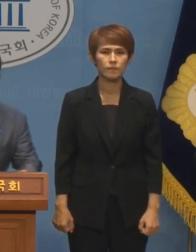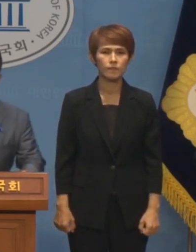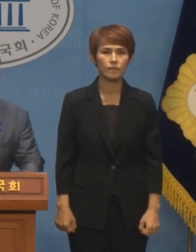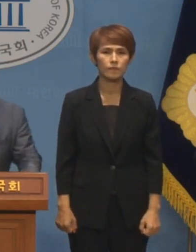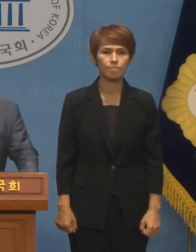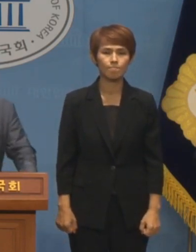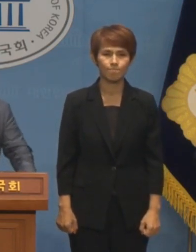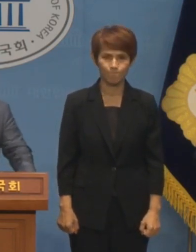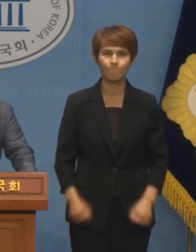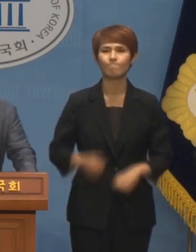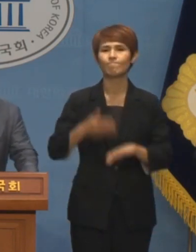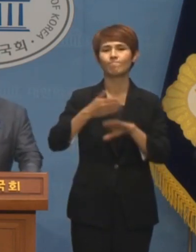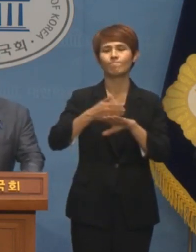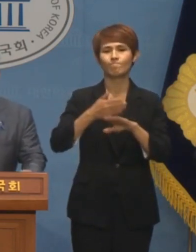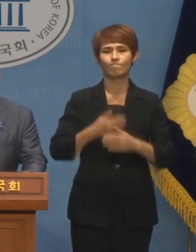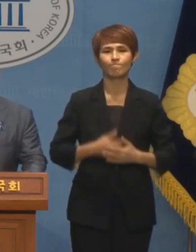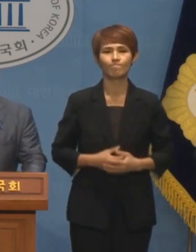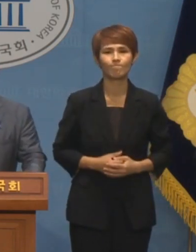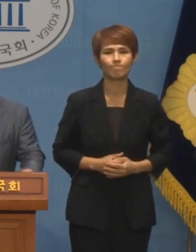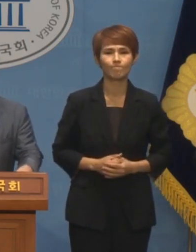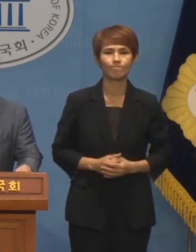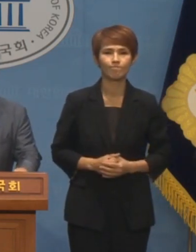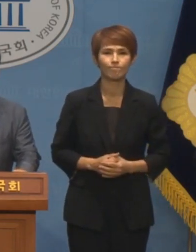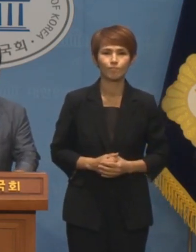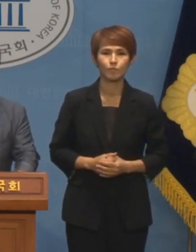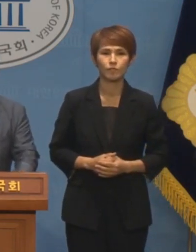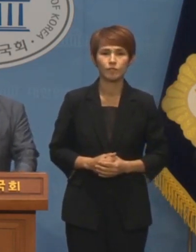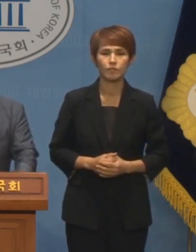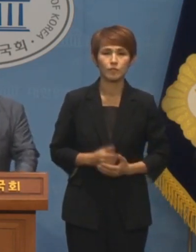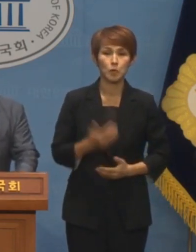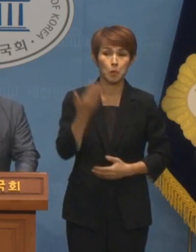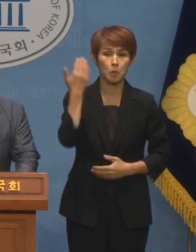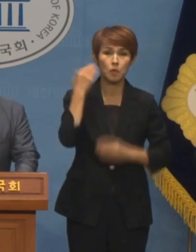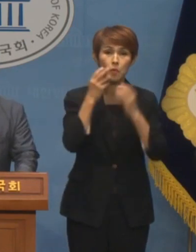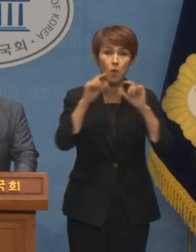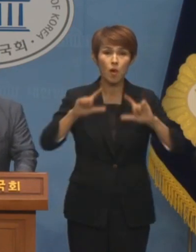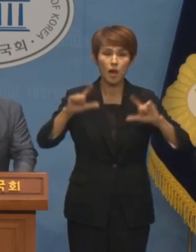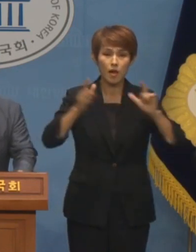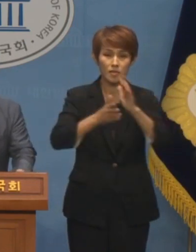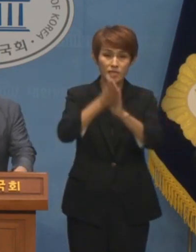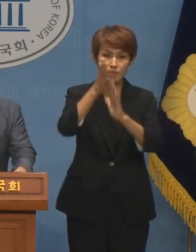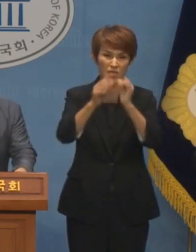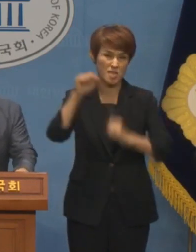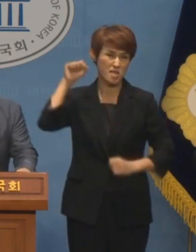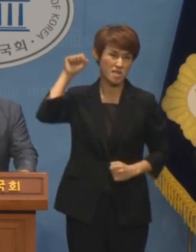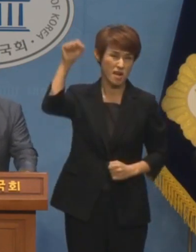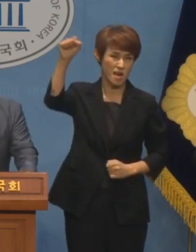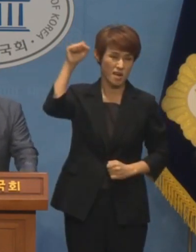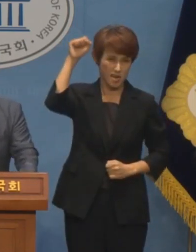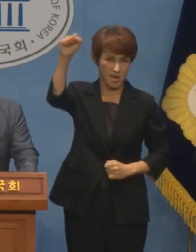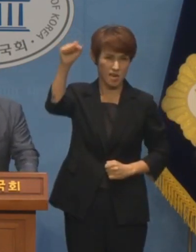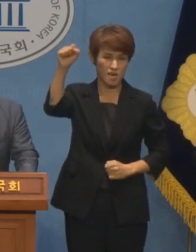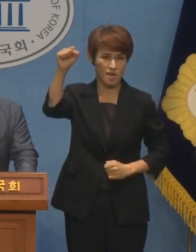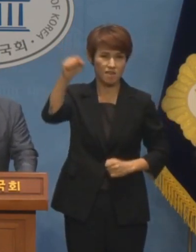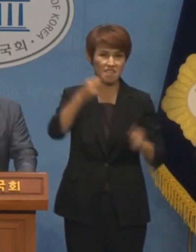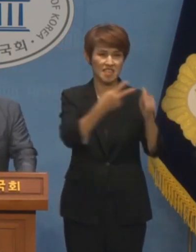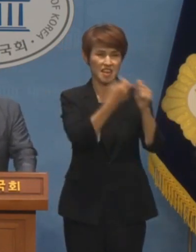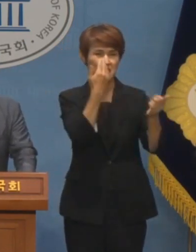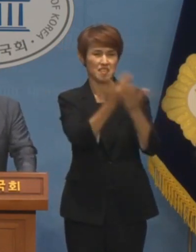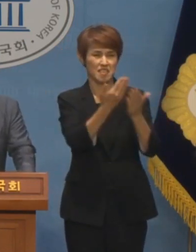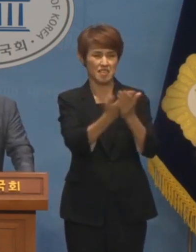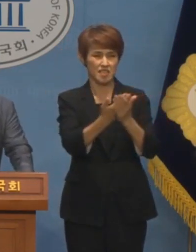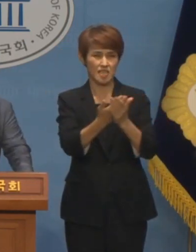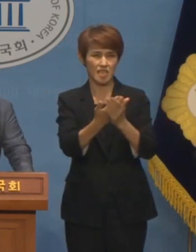예, 강등권님 감사합니다. 이어서 바로 지난 토요일 날 시민들의 대규모 윤석열 김건희 정권 탄핵 촉구